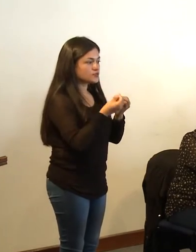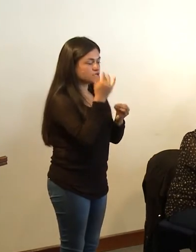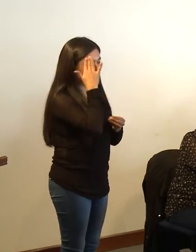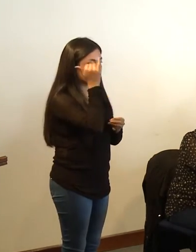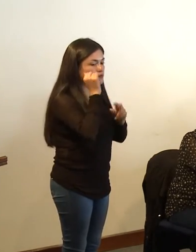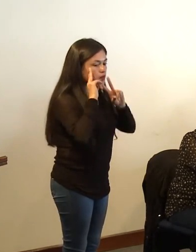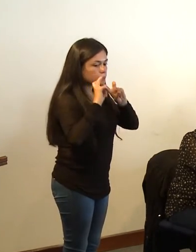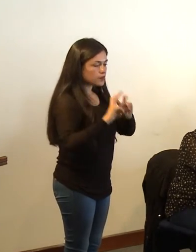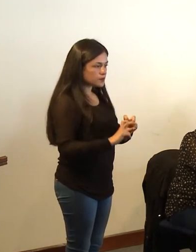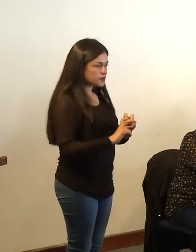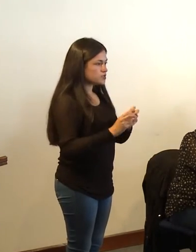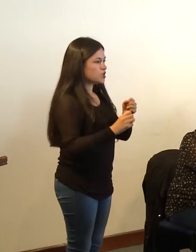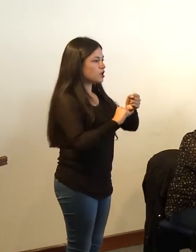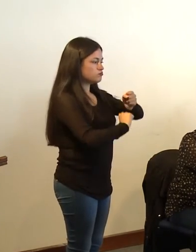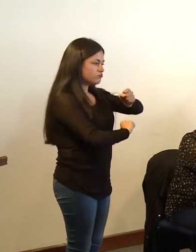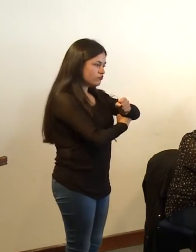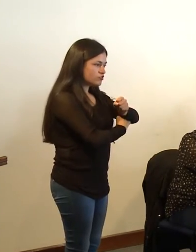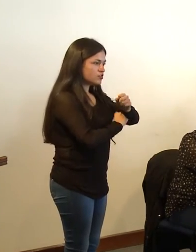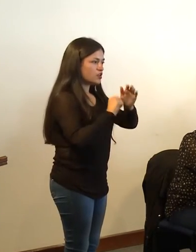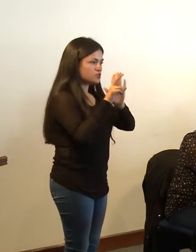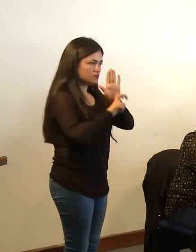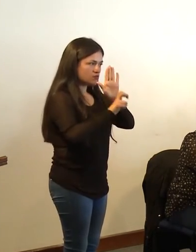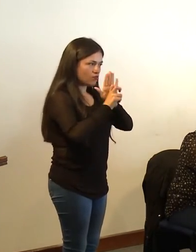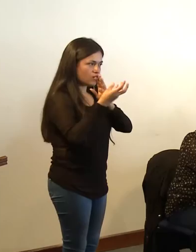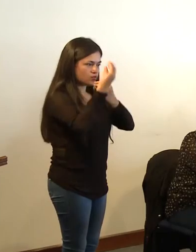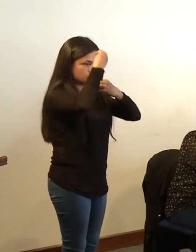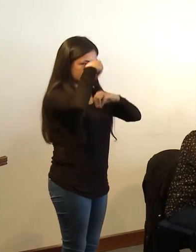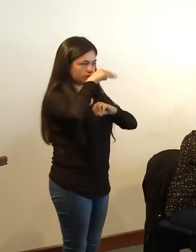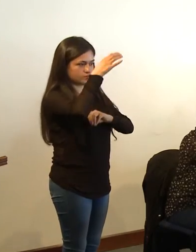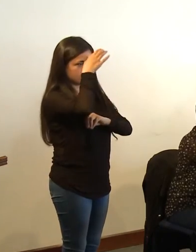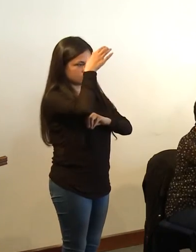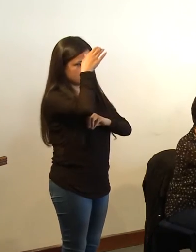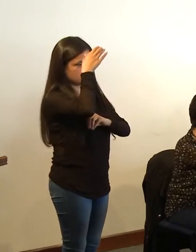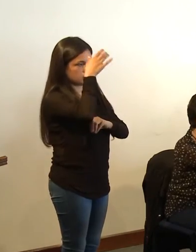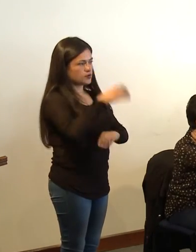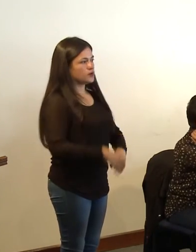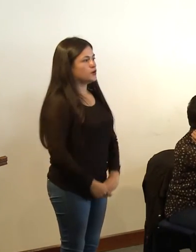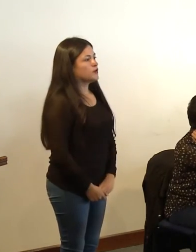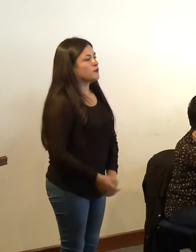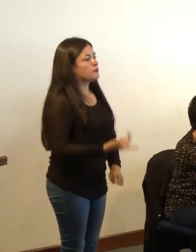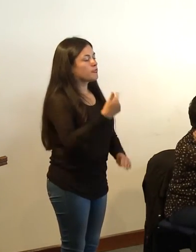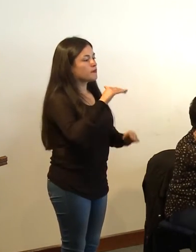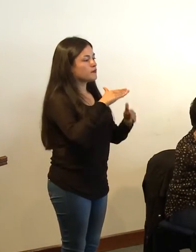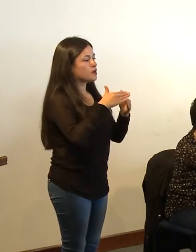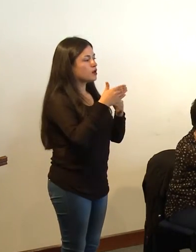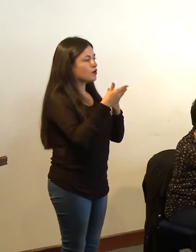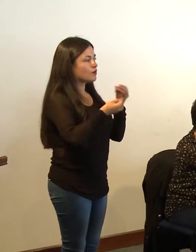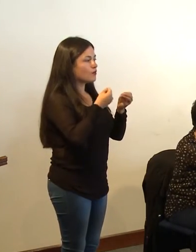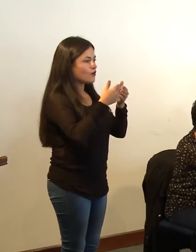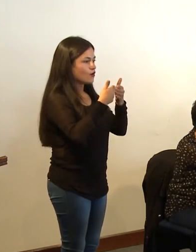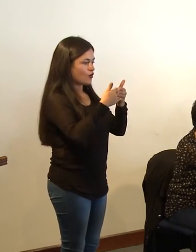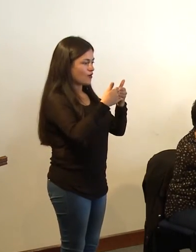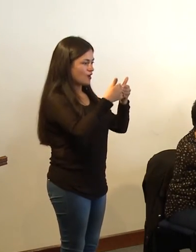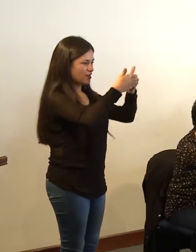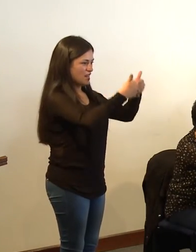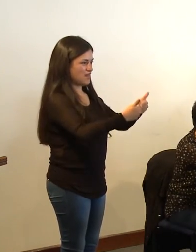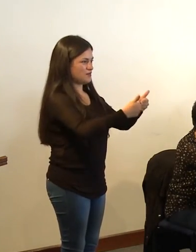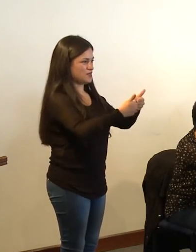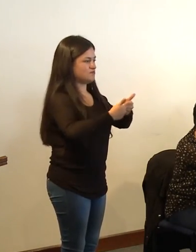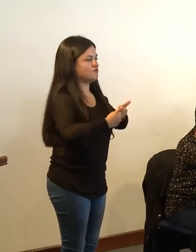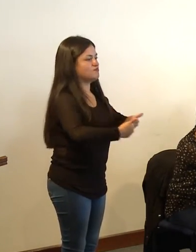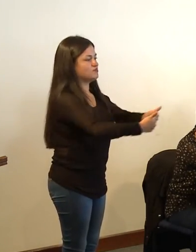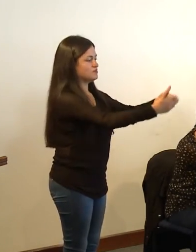investigar, fortalecernos teóricamente, correr límites en las